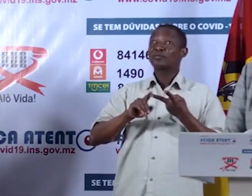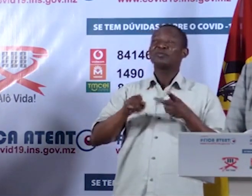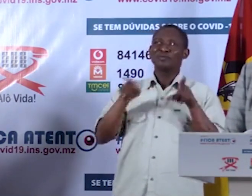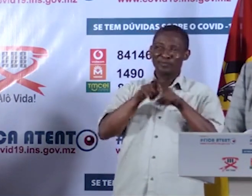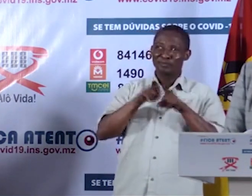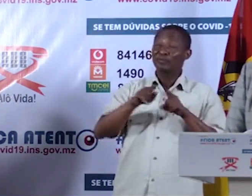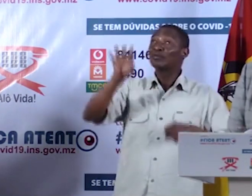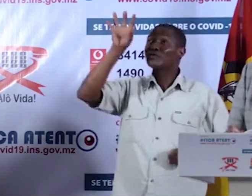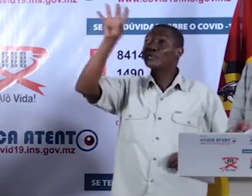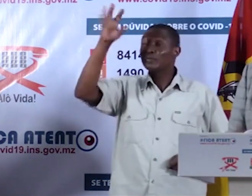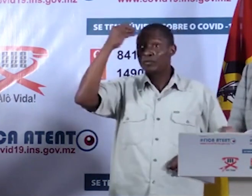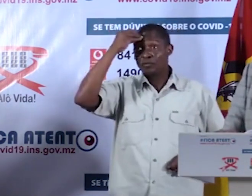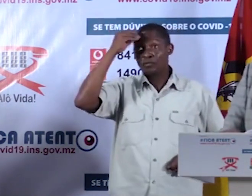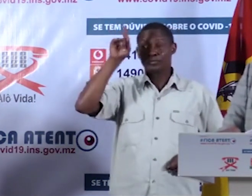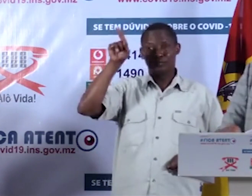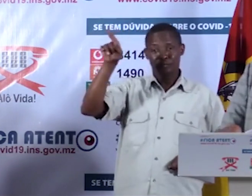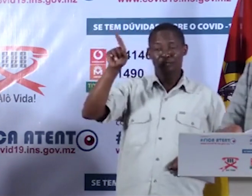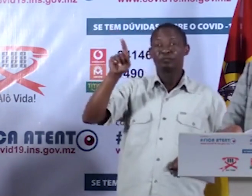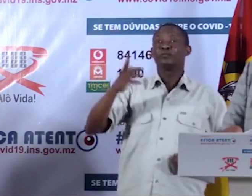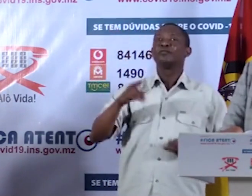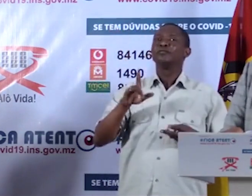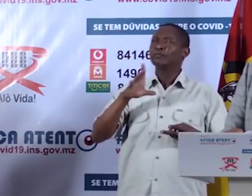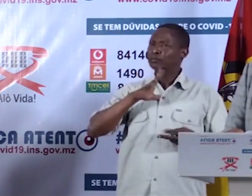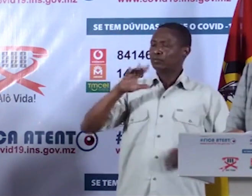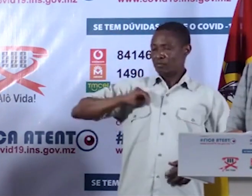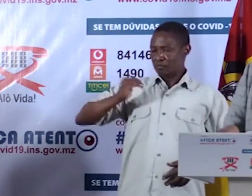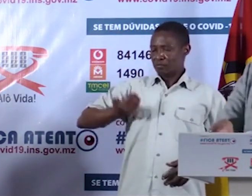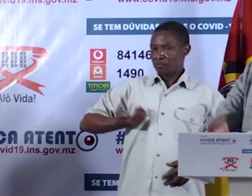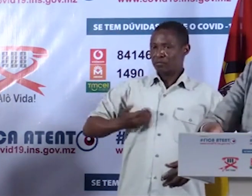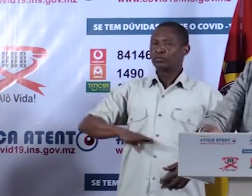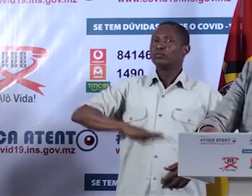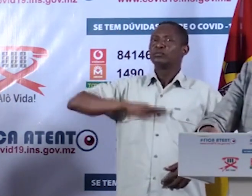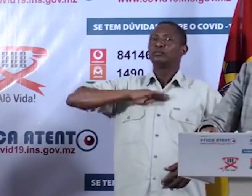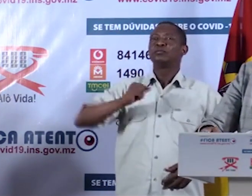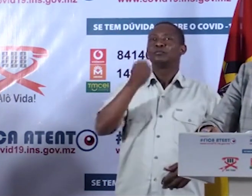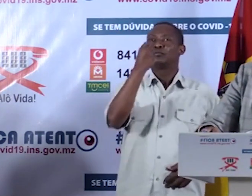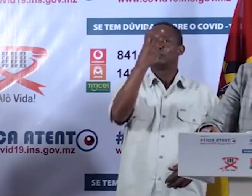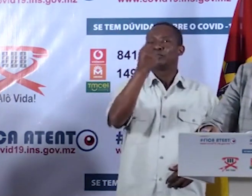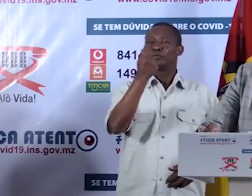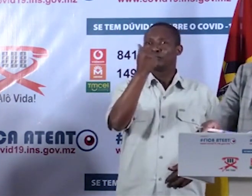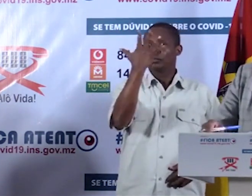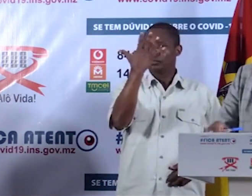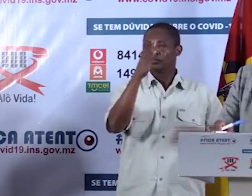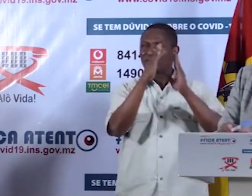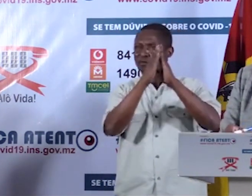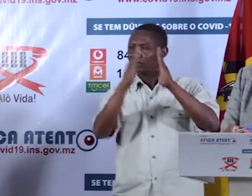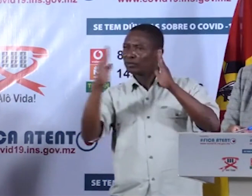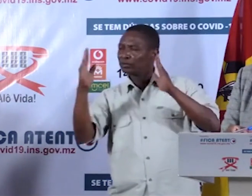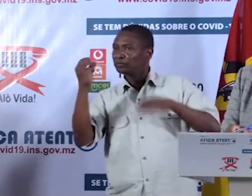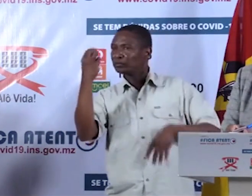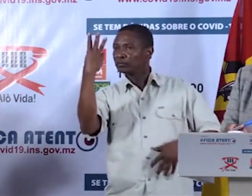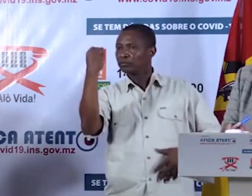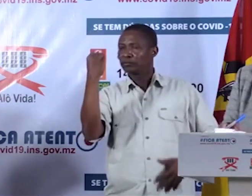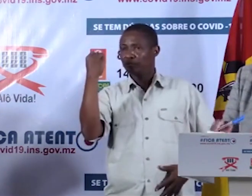Maputo um outro indivíduo de sexo feminino na faixa etária dos 25 aos 34